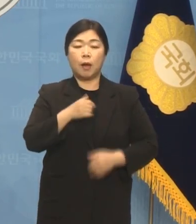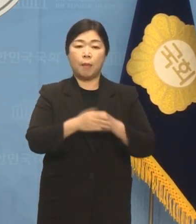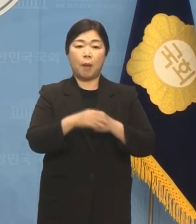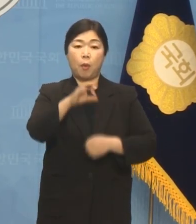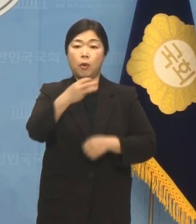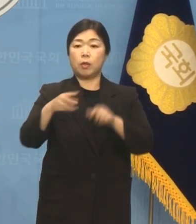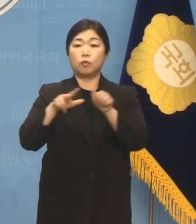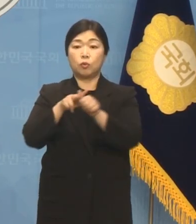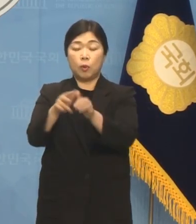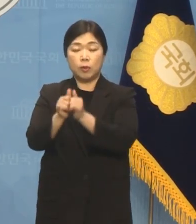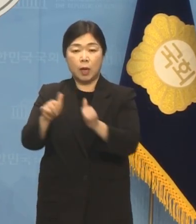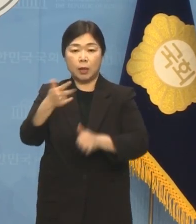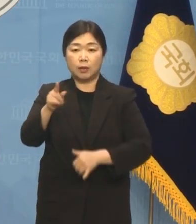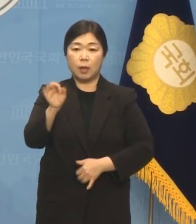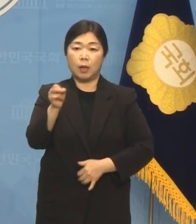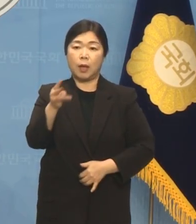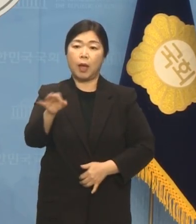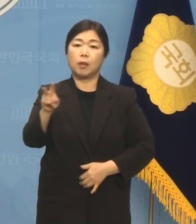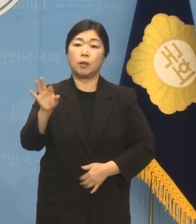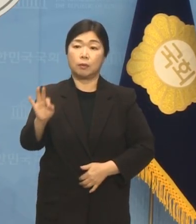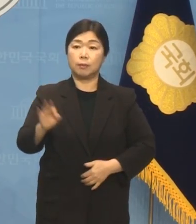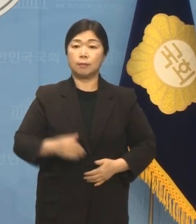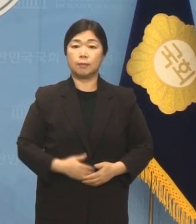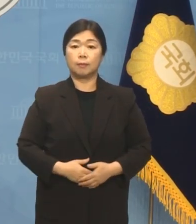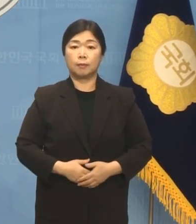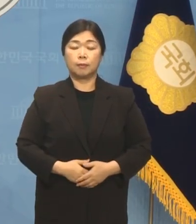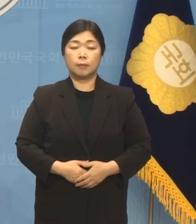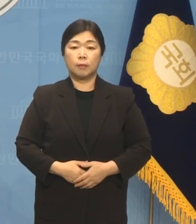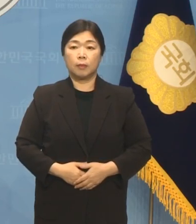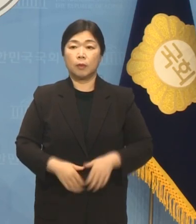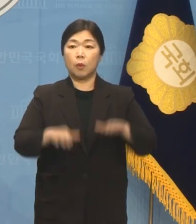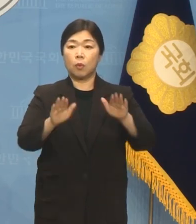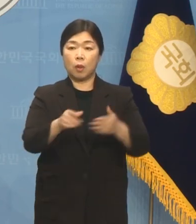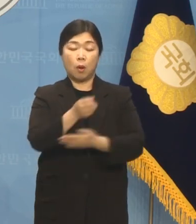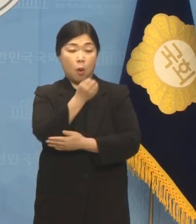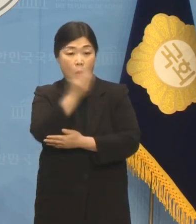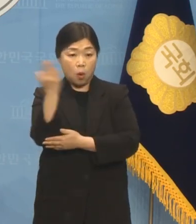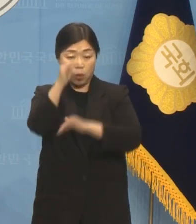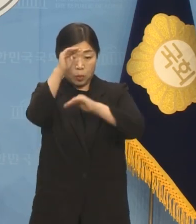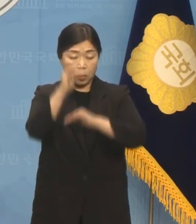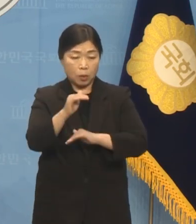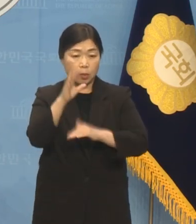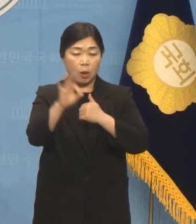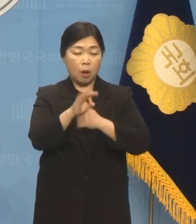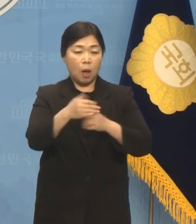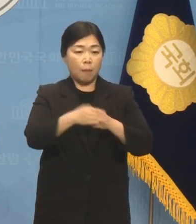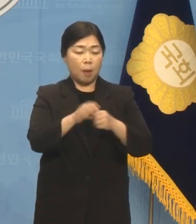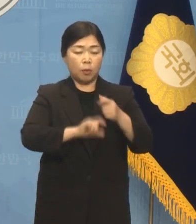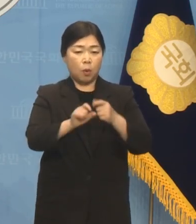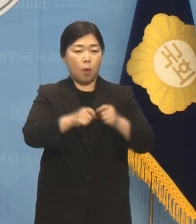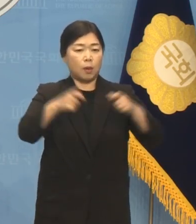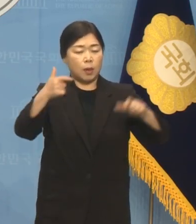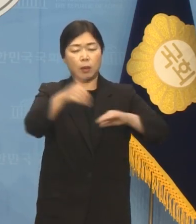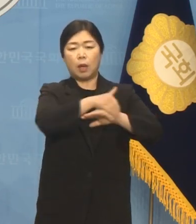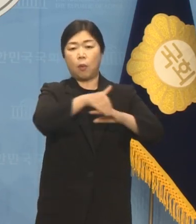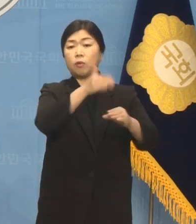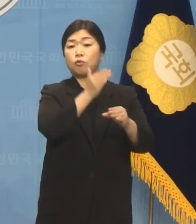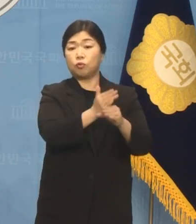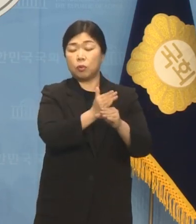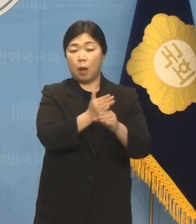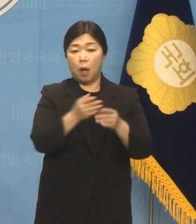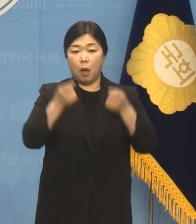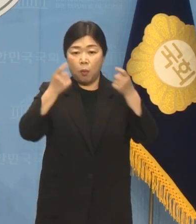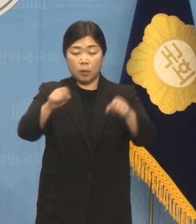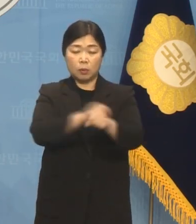마포을 후보자 장혜영입니다. 오늘 언론을 통해서 마포구가 확대를 추진하고 있는